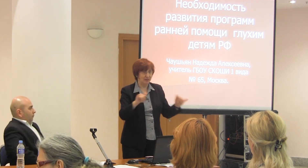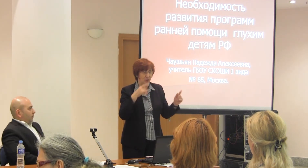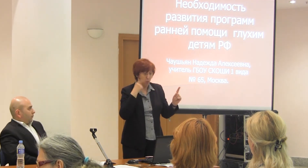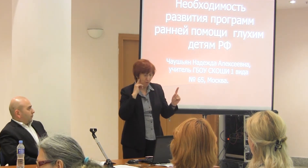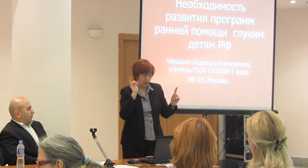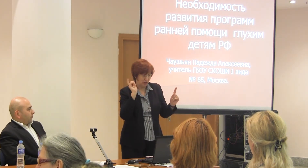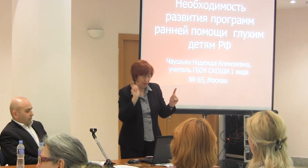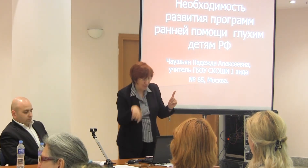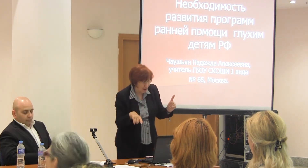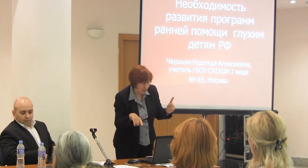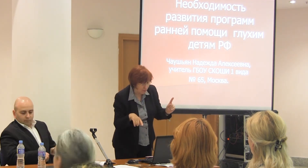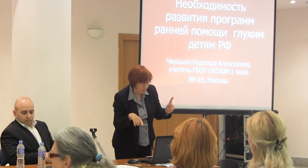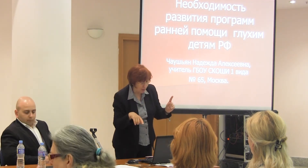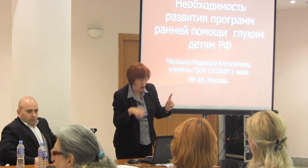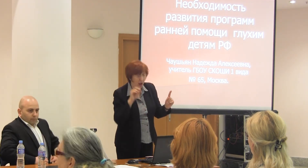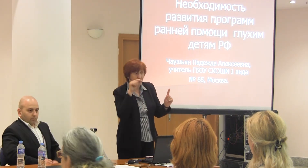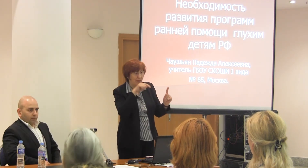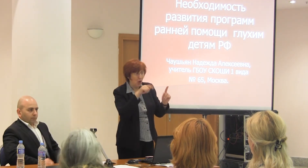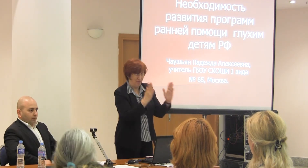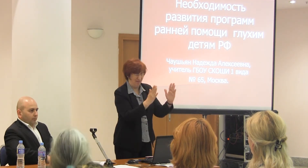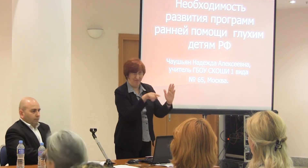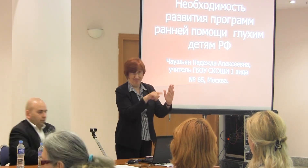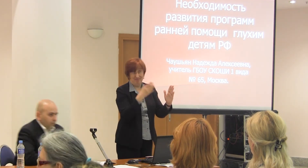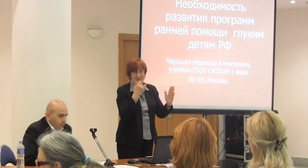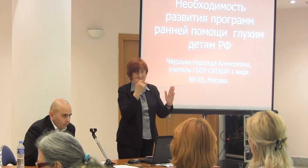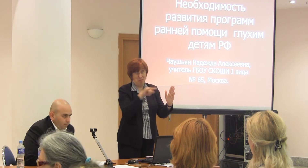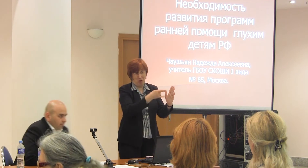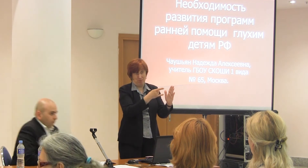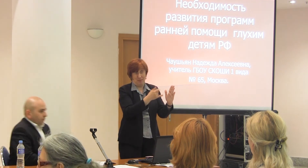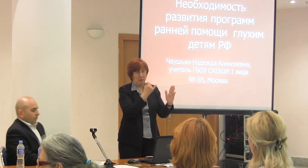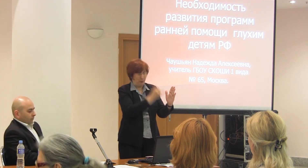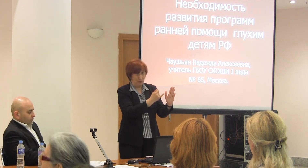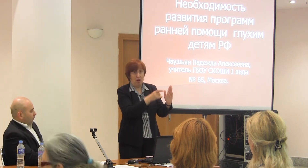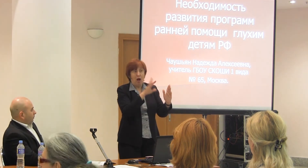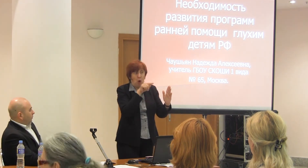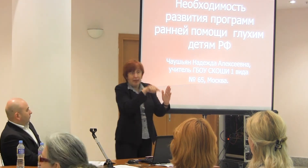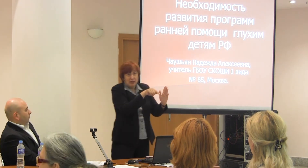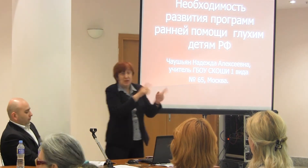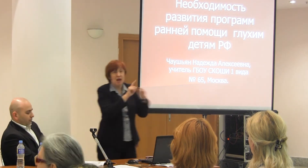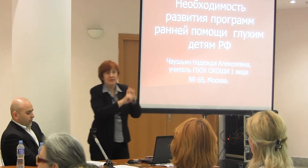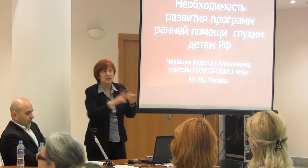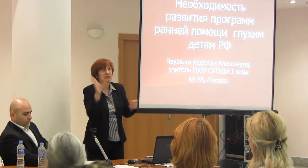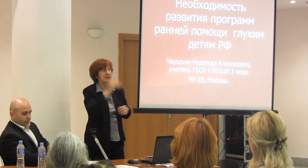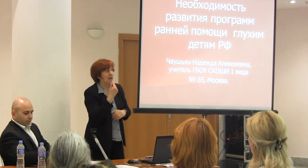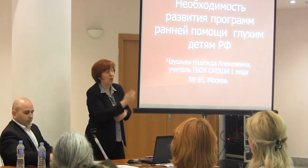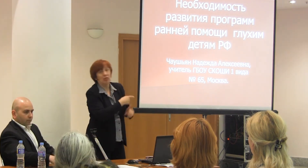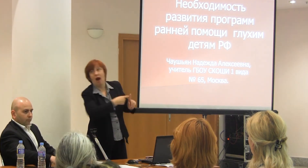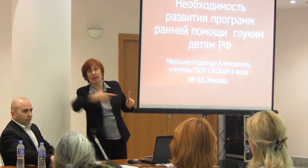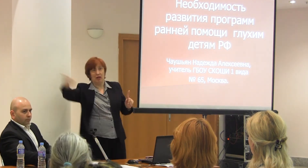в его обучении и в развитии. Это период, пробел, дыра,